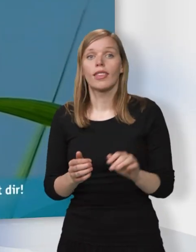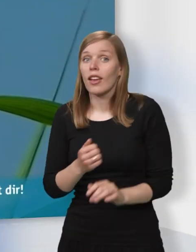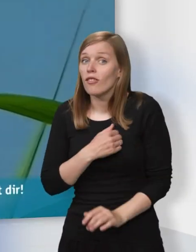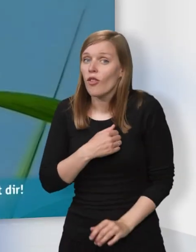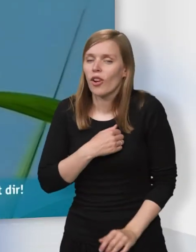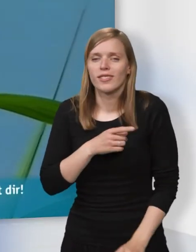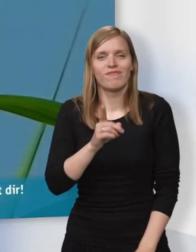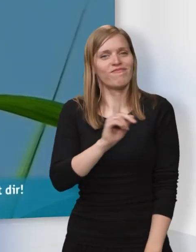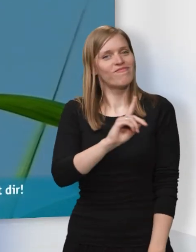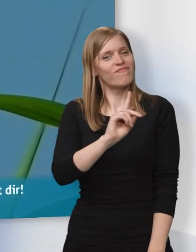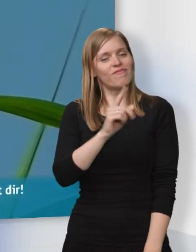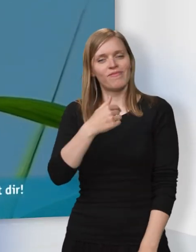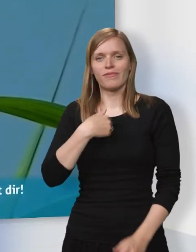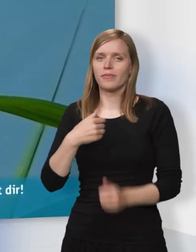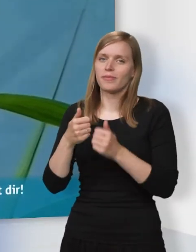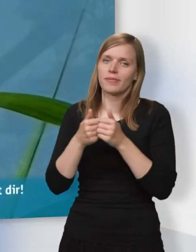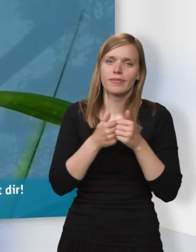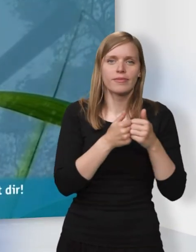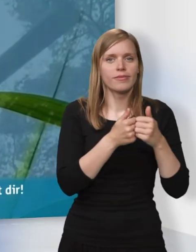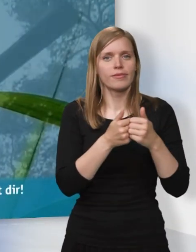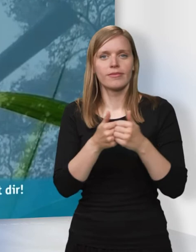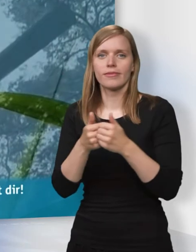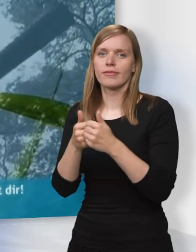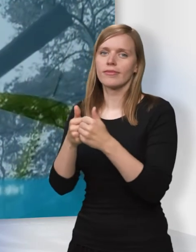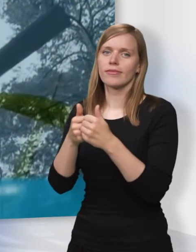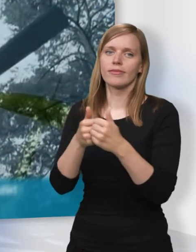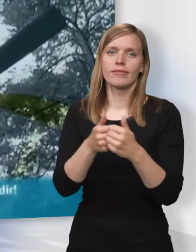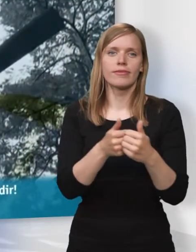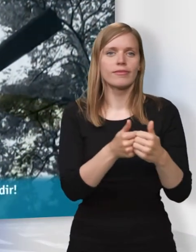Fürchte dich nicht, ich bin mit dir.